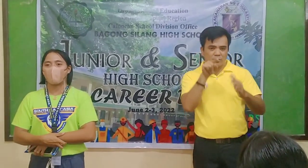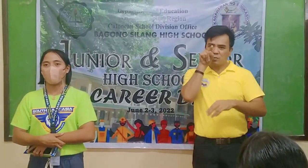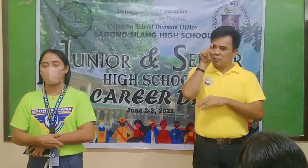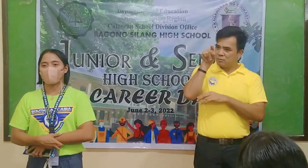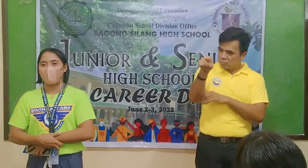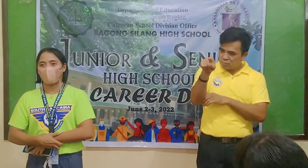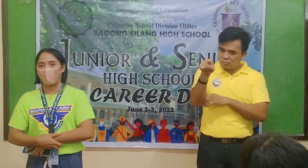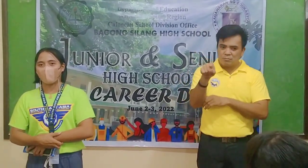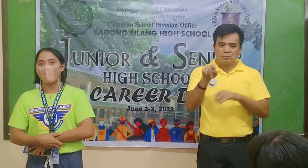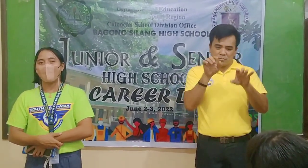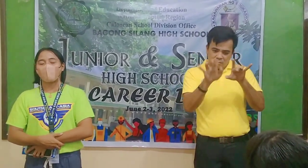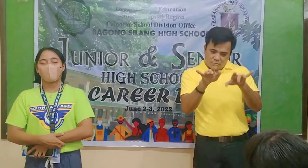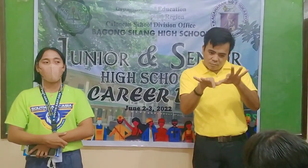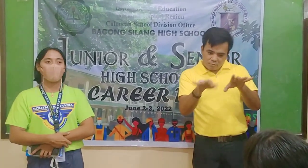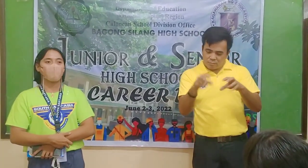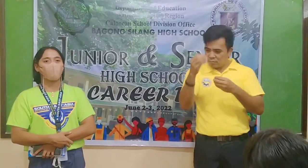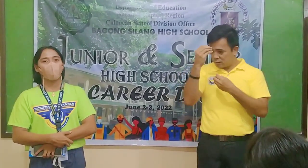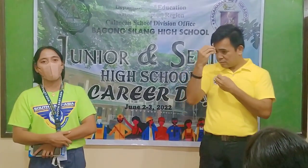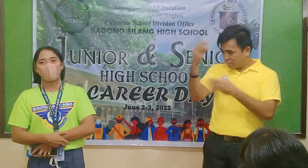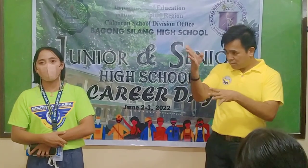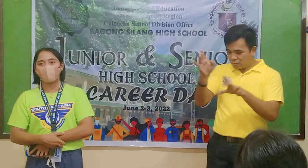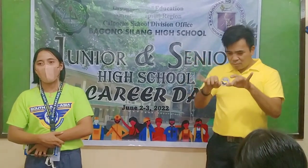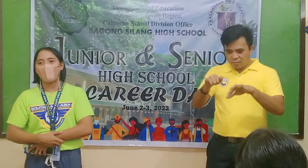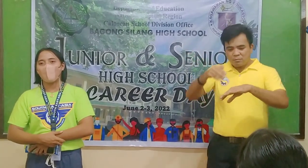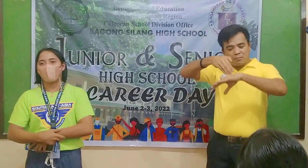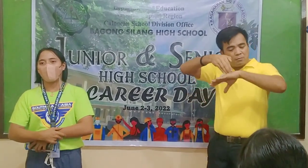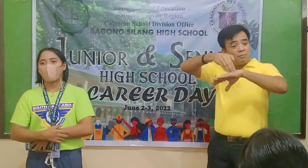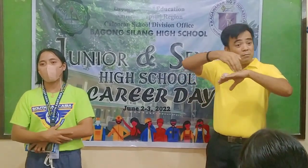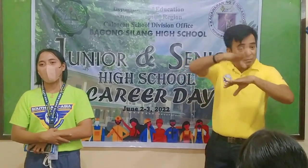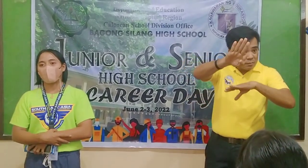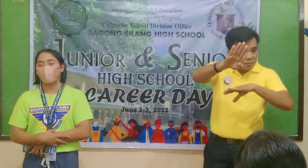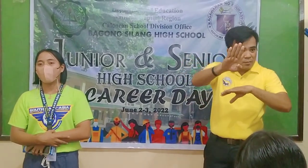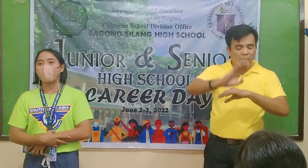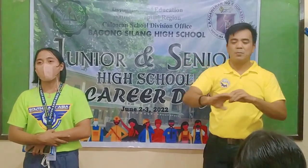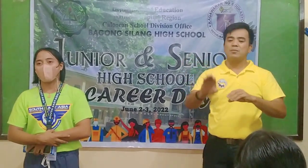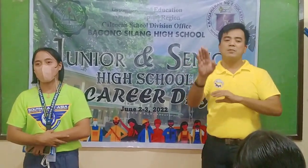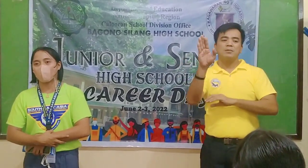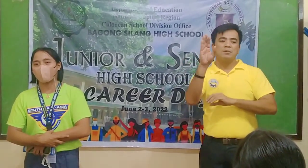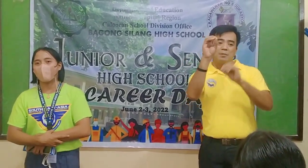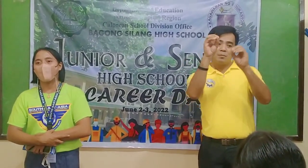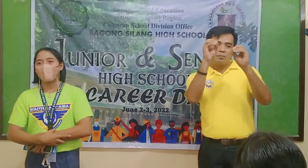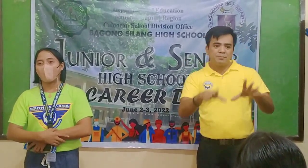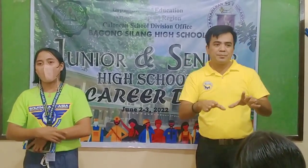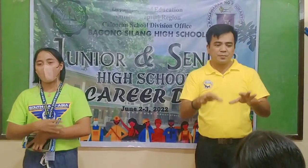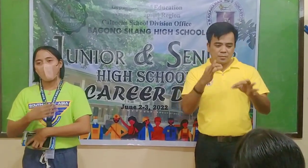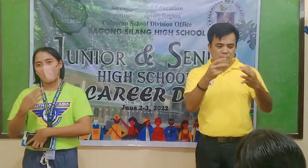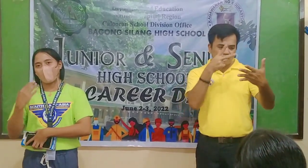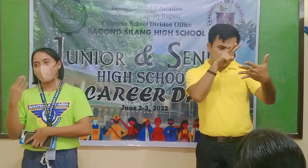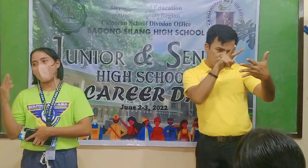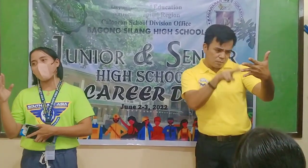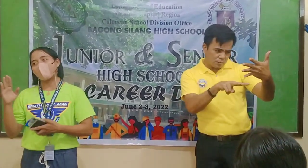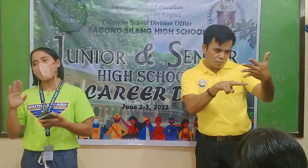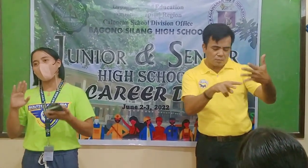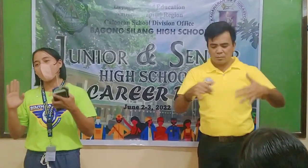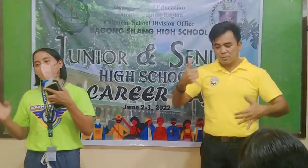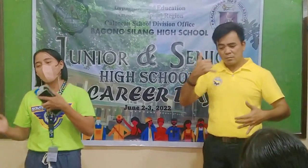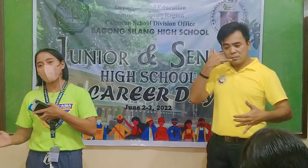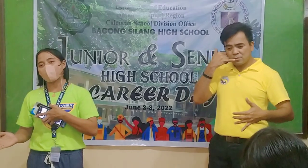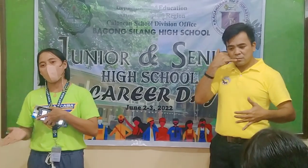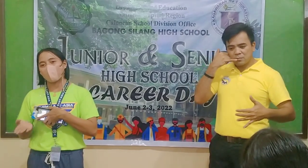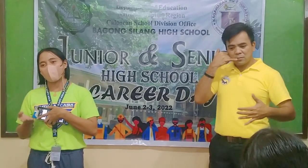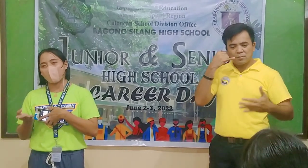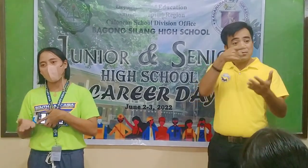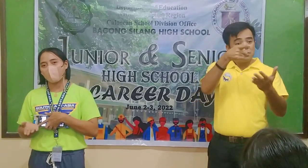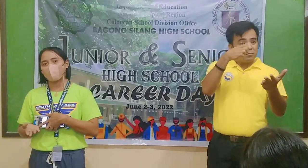silang mag-enroll sa amin. Tatawagan na lang po namin sila para po sa kanilang orientation. Kasi pag nag-enroll